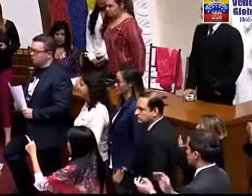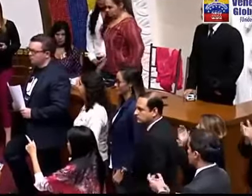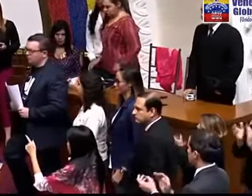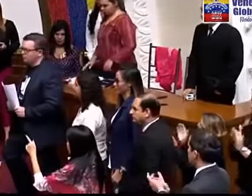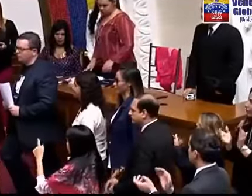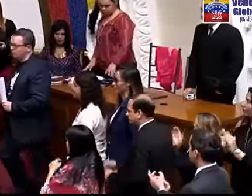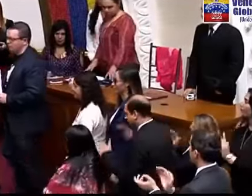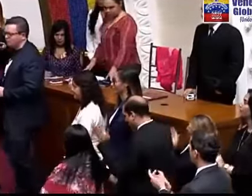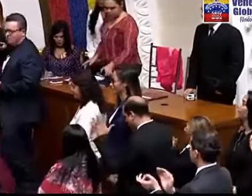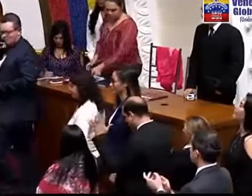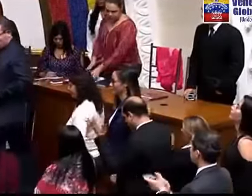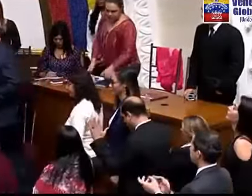Bienvenido. Tiene la palabra.